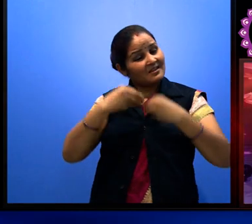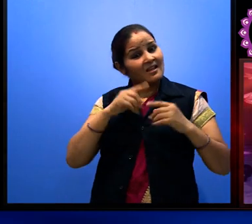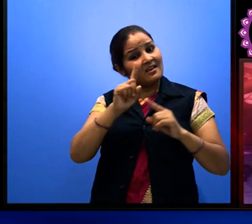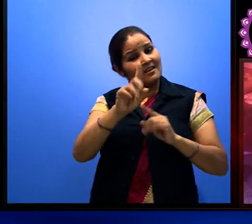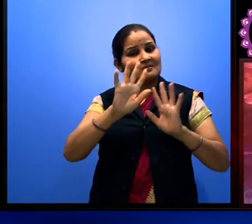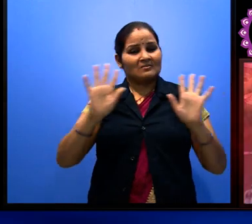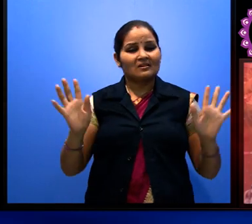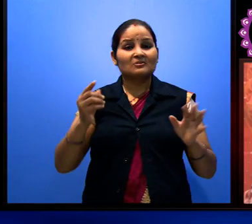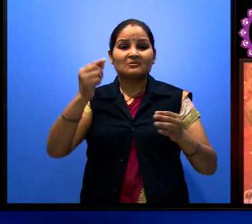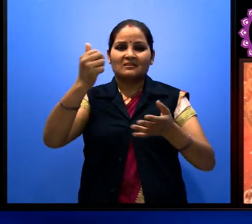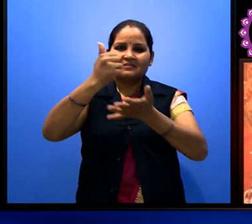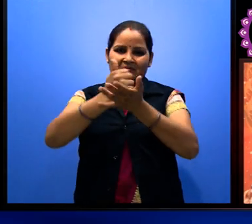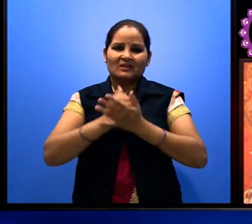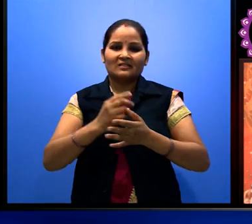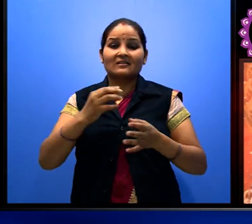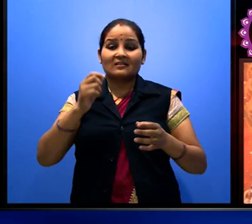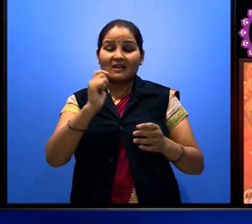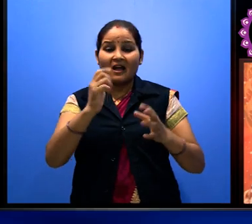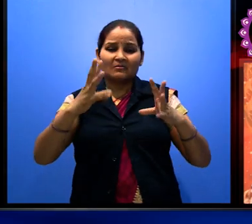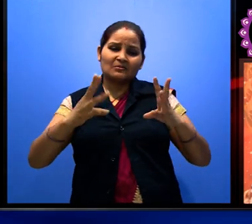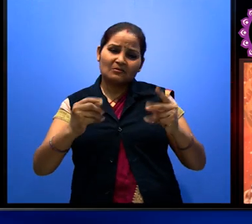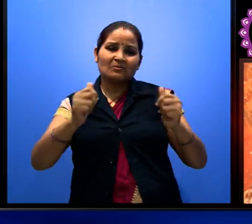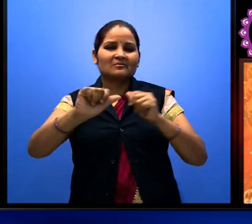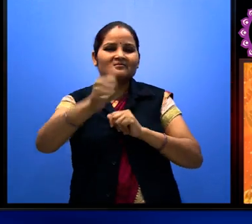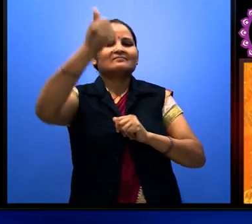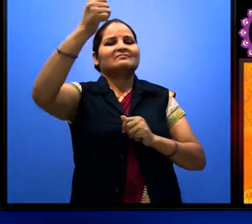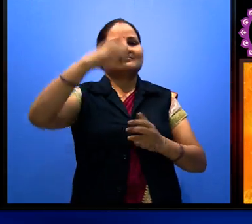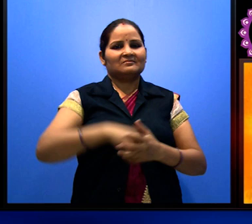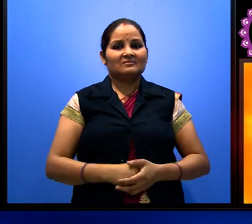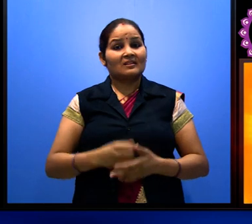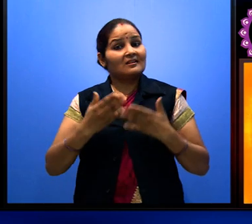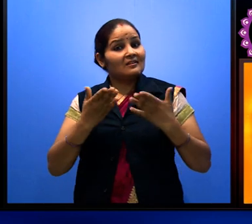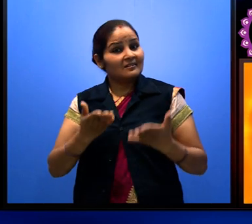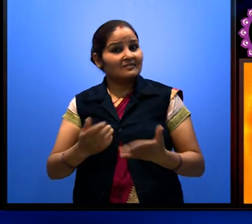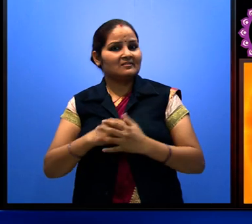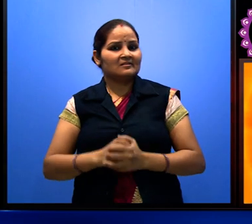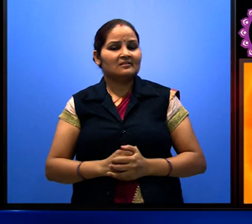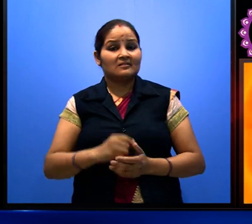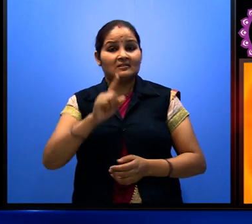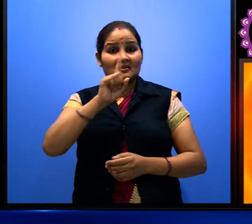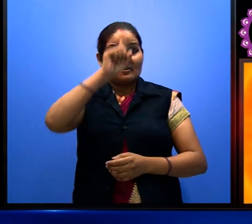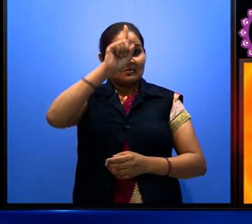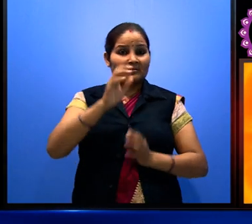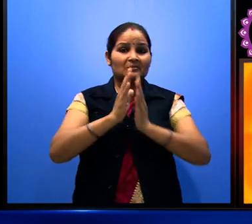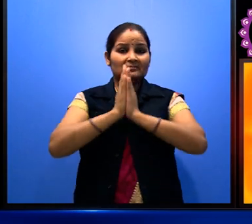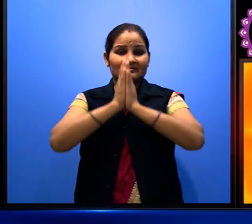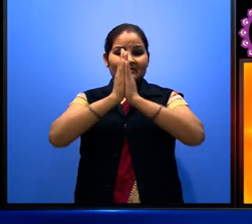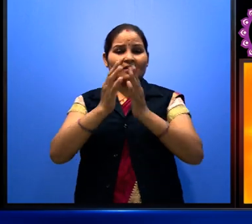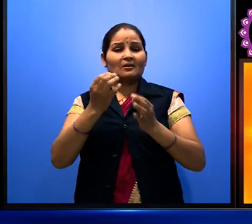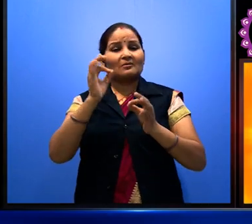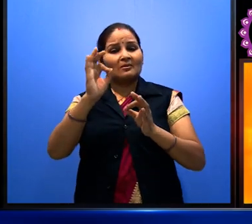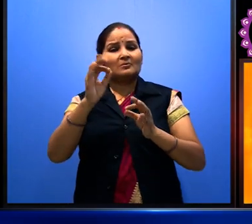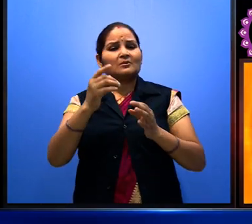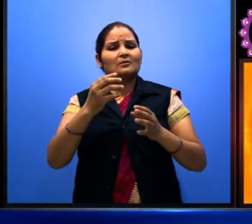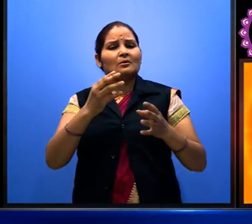हिम्मत देगा और वही हमारे कार्य को सफल बनाएगा। इसलिए परमात्मा